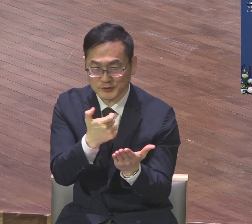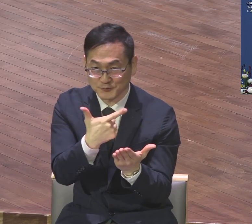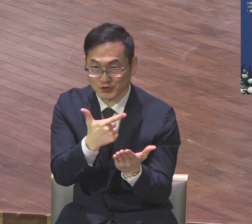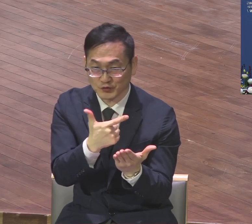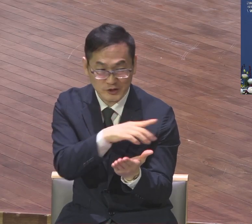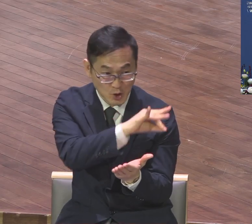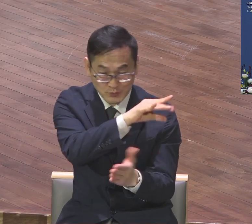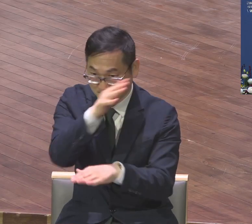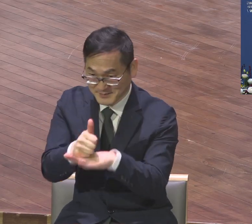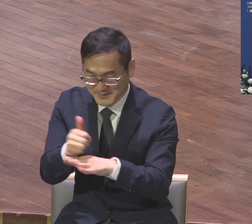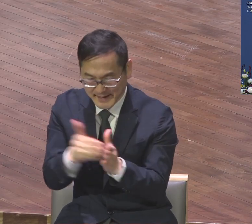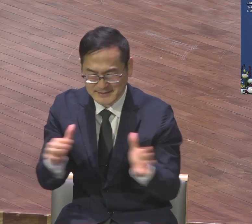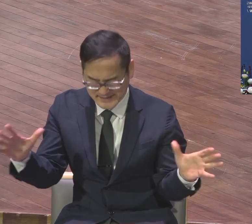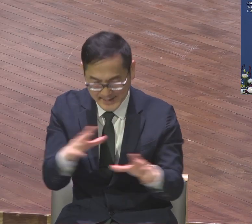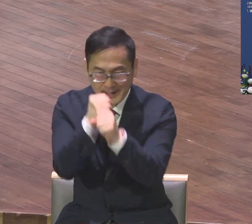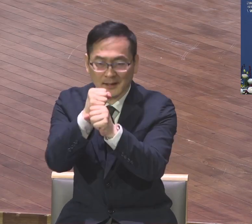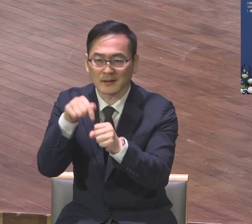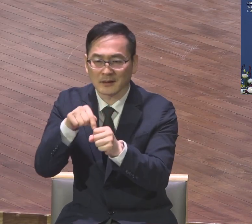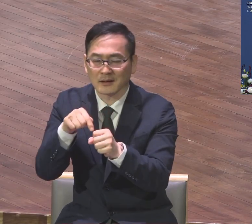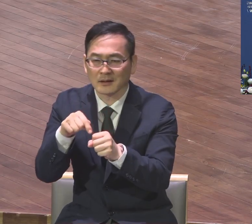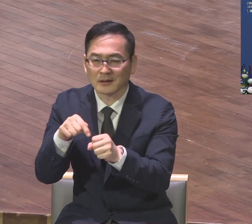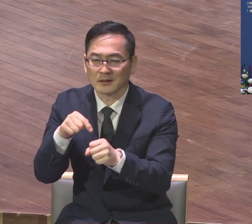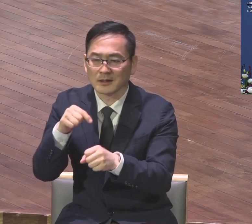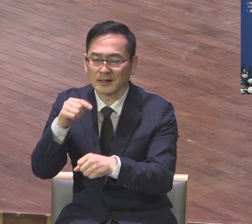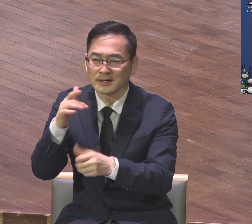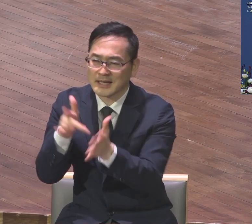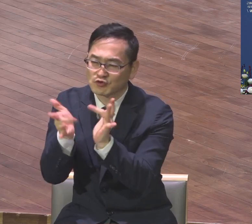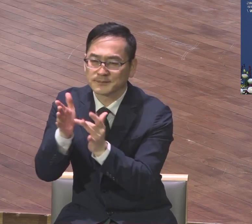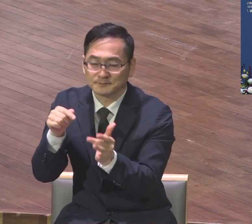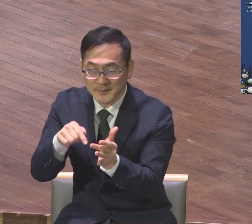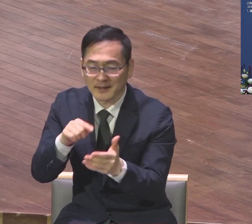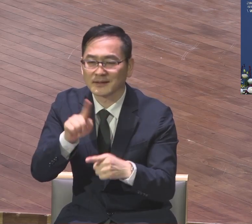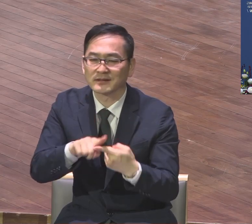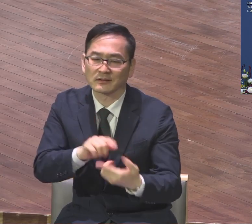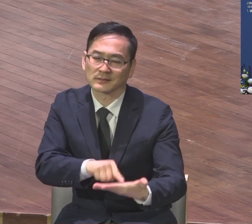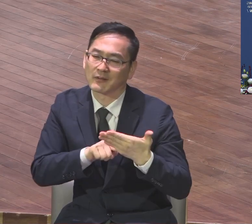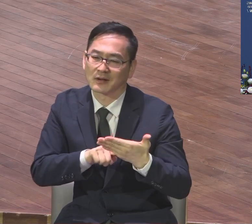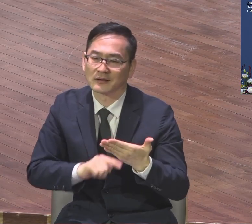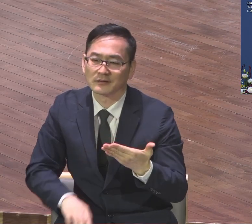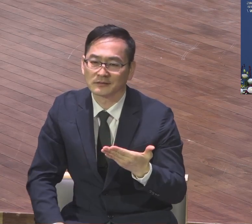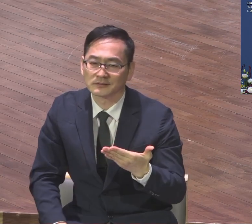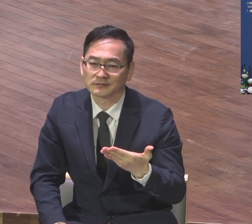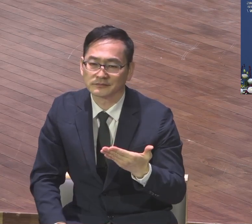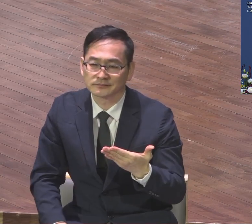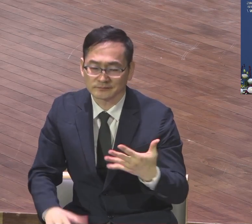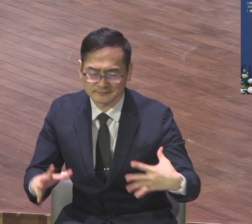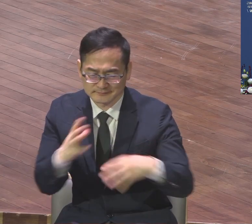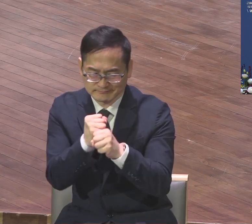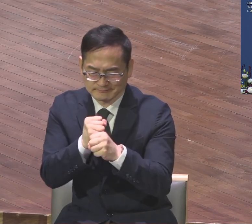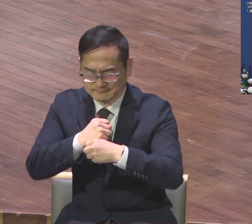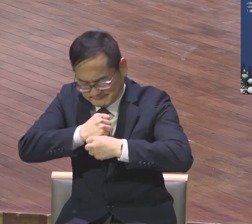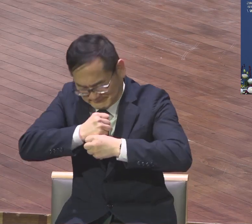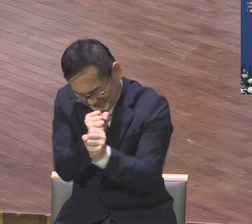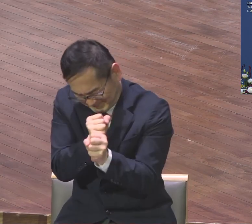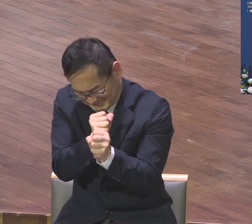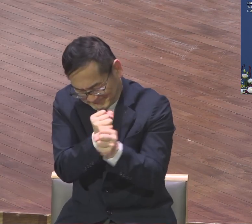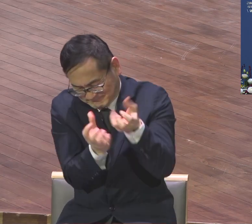전체의 핵심 중에 핵심이에요. 66권을 한마디로 말하면 요한복음 3장 16절이 9절이.